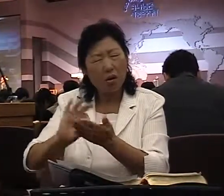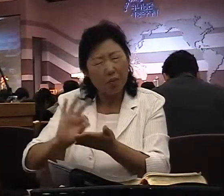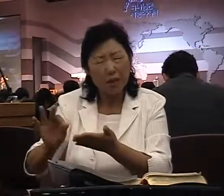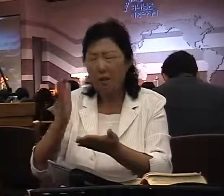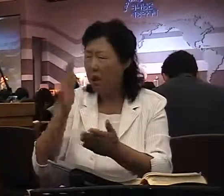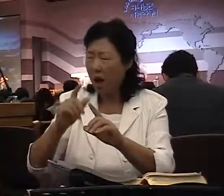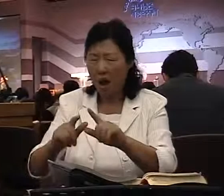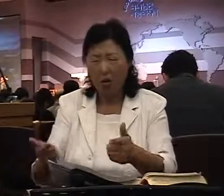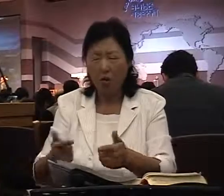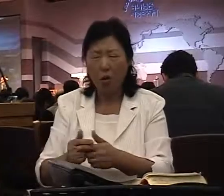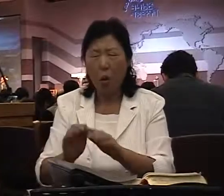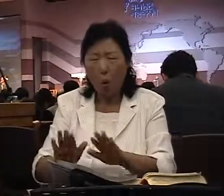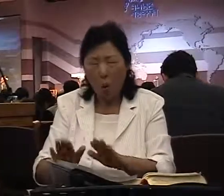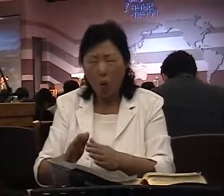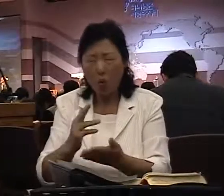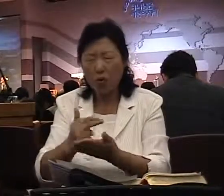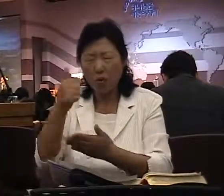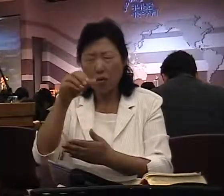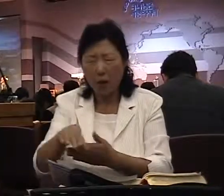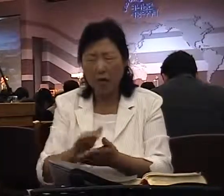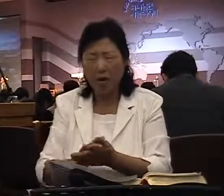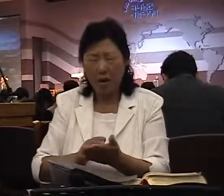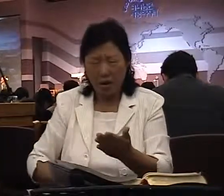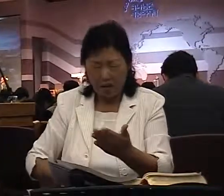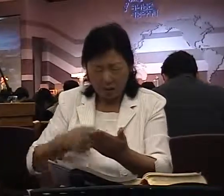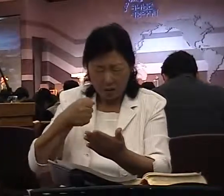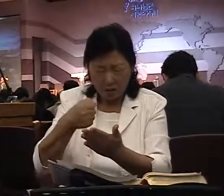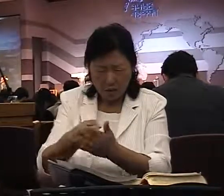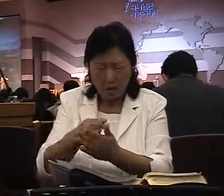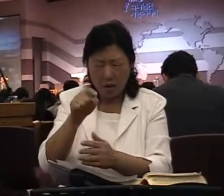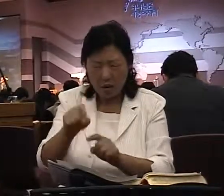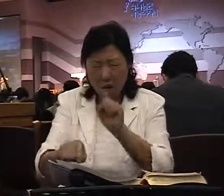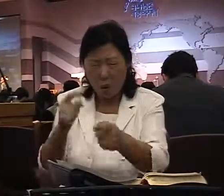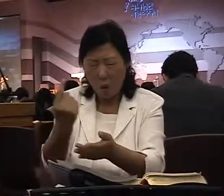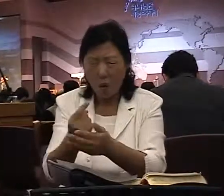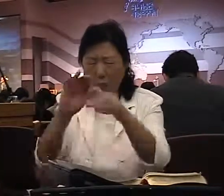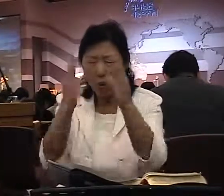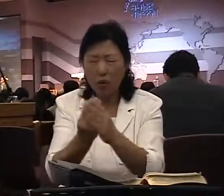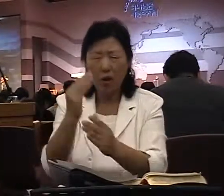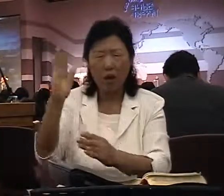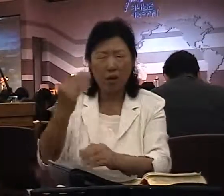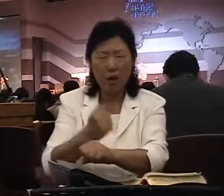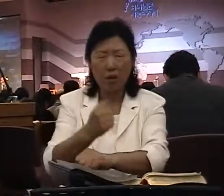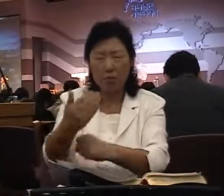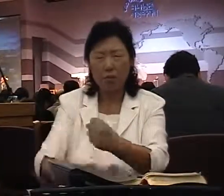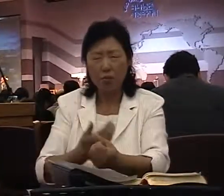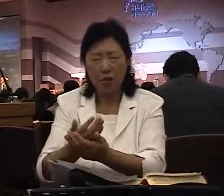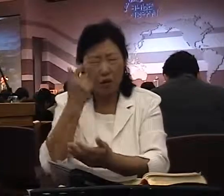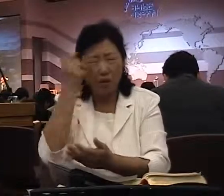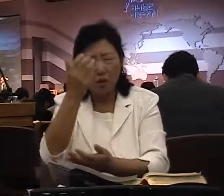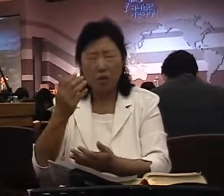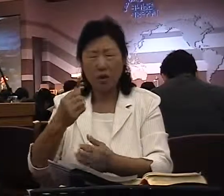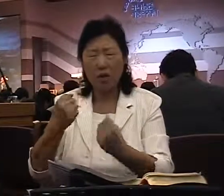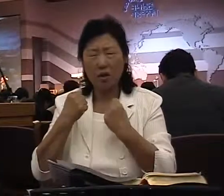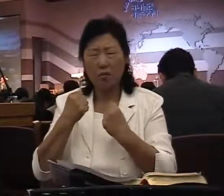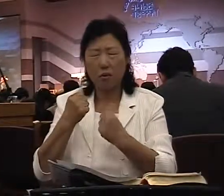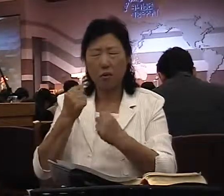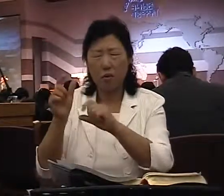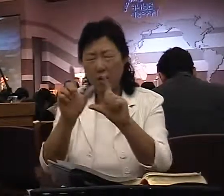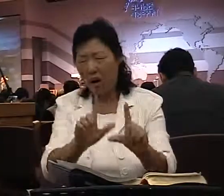오늘 주님 앞에 결단하고 나오는 저희들 모두가 되게 하여 주시옵소서. 성령의 힘으로 설라고 말씀하시오.